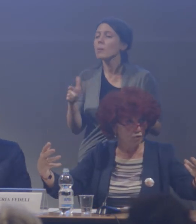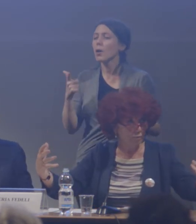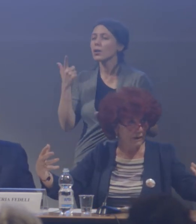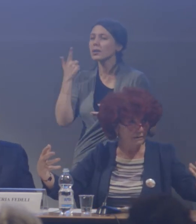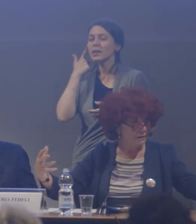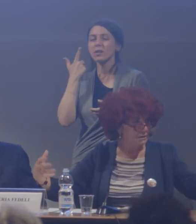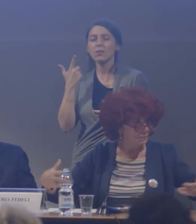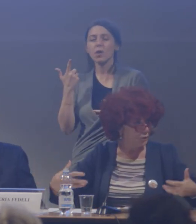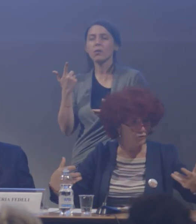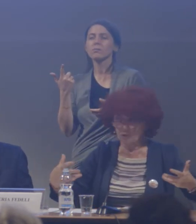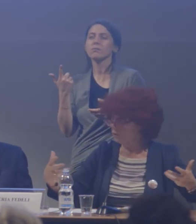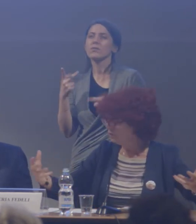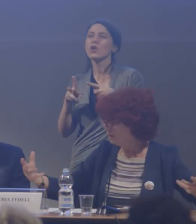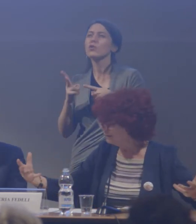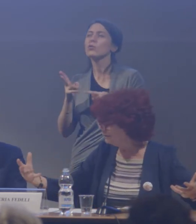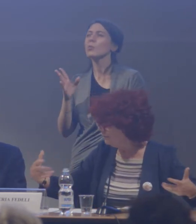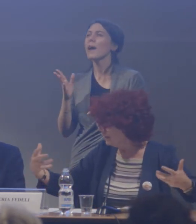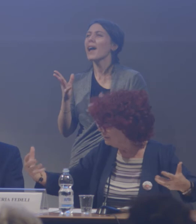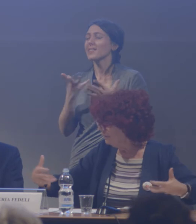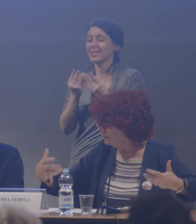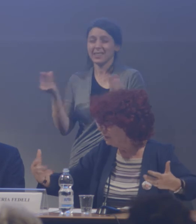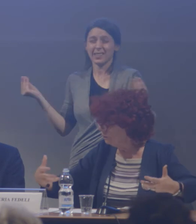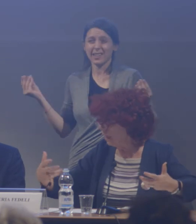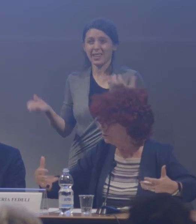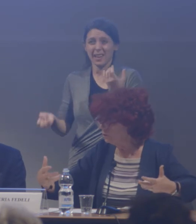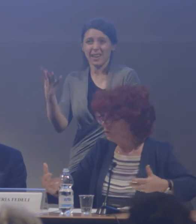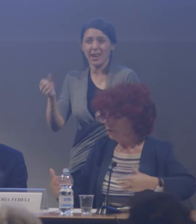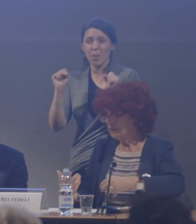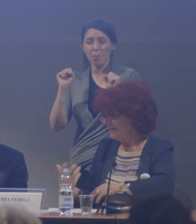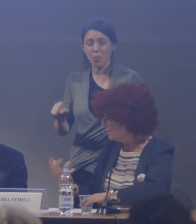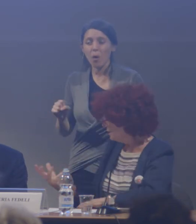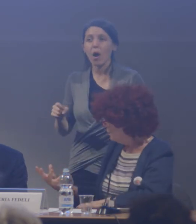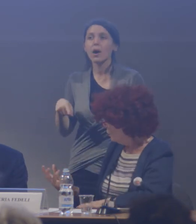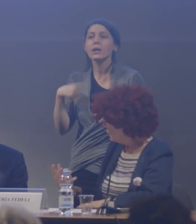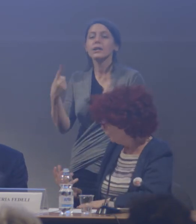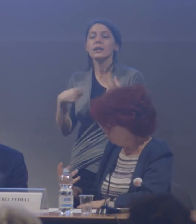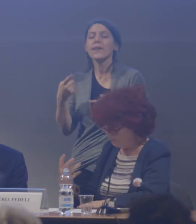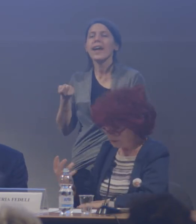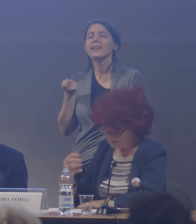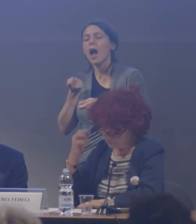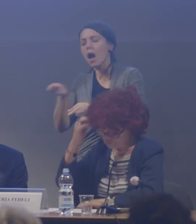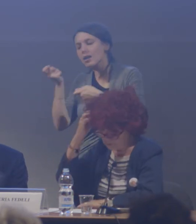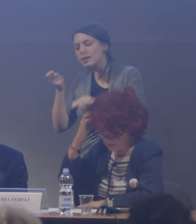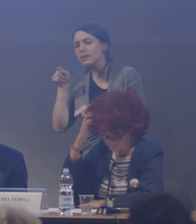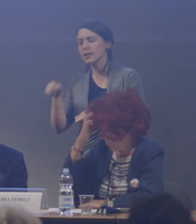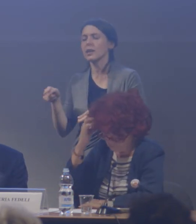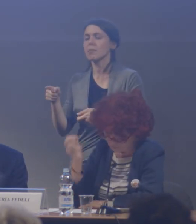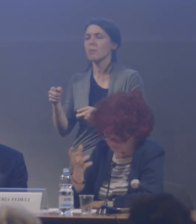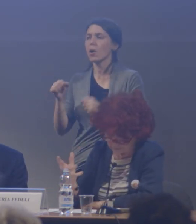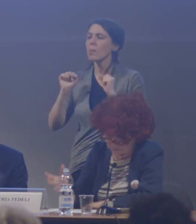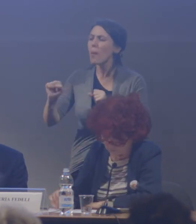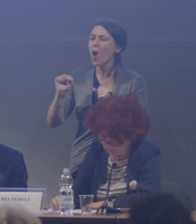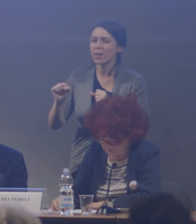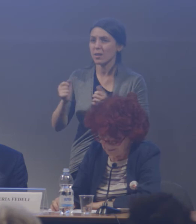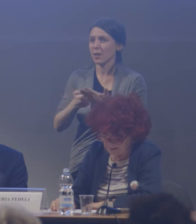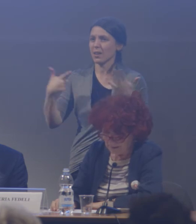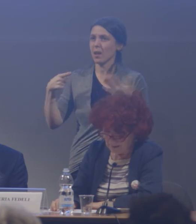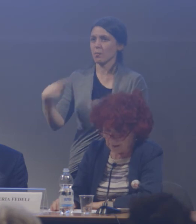diciamo, strumenti che si possono attivare, diventa un altro degli stimoli, secondo me, delle possibilità molto importanti.